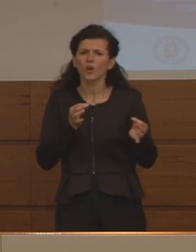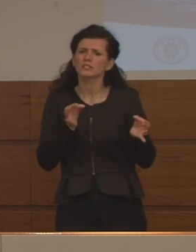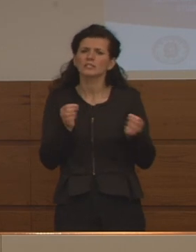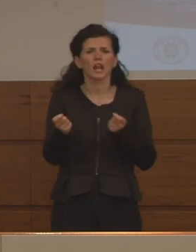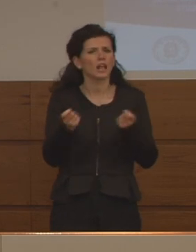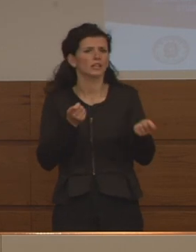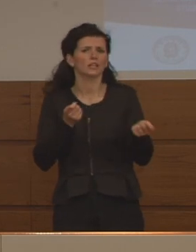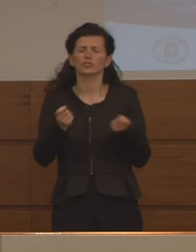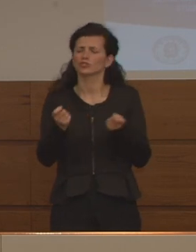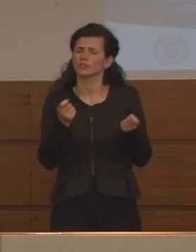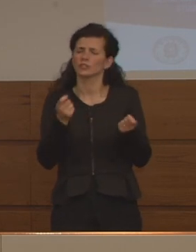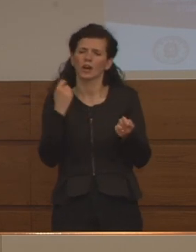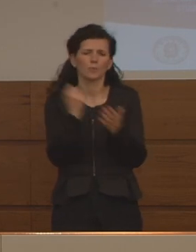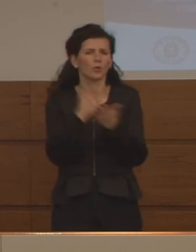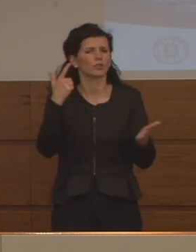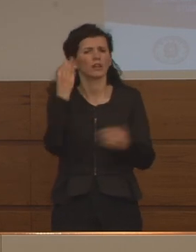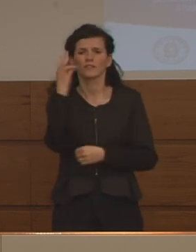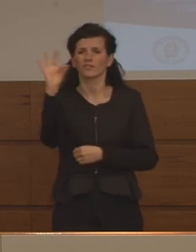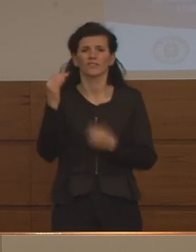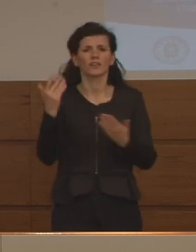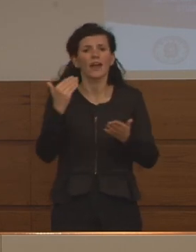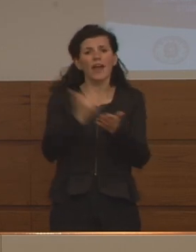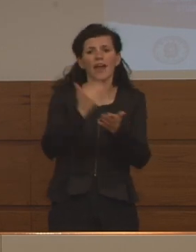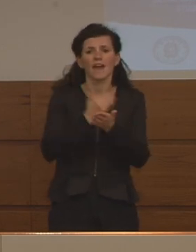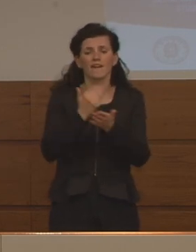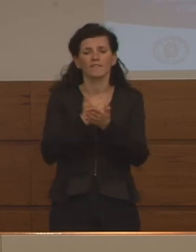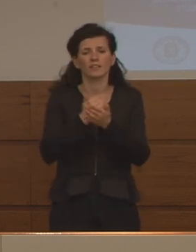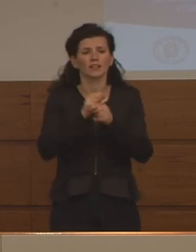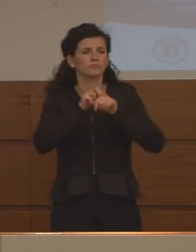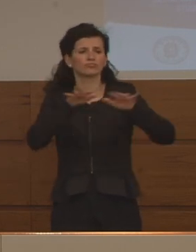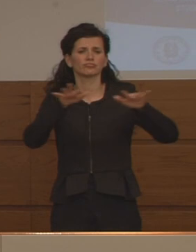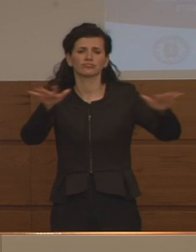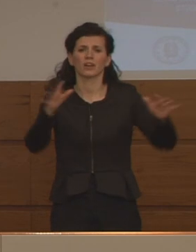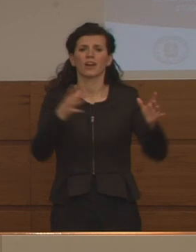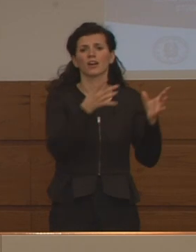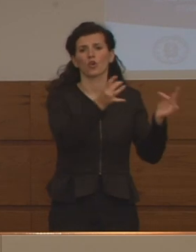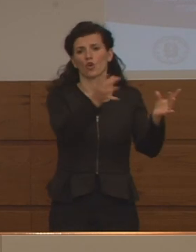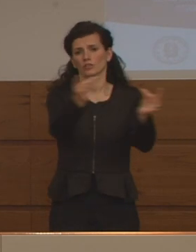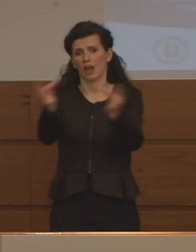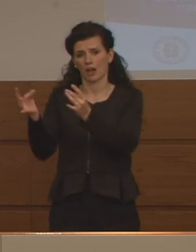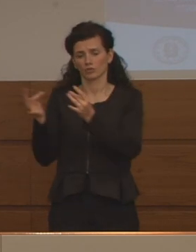contenere sempre di più la diffusione del contagio epidemico